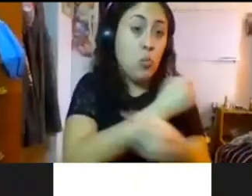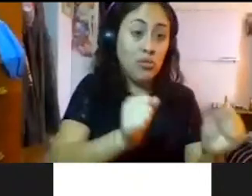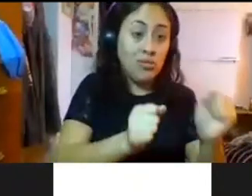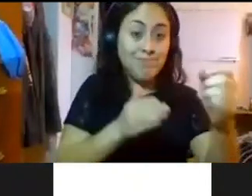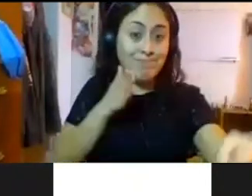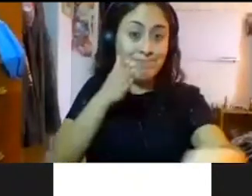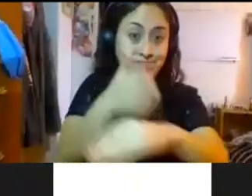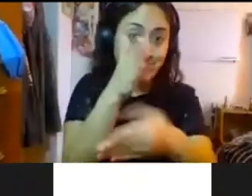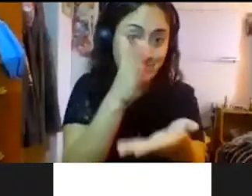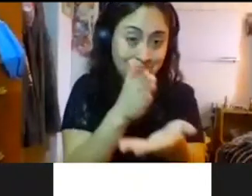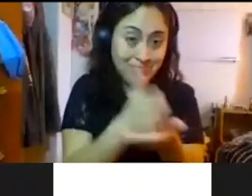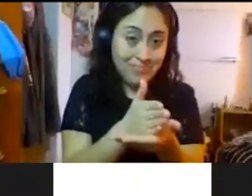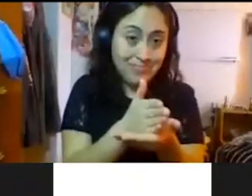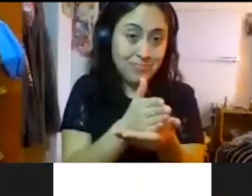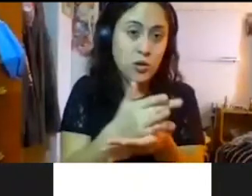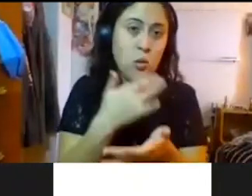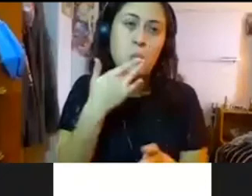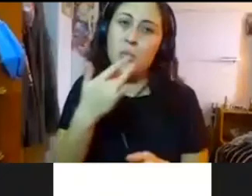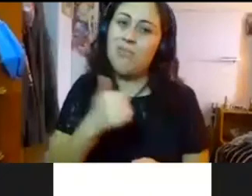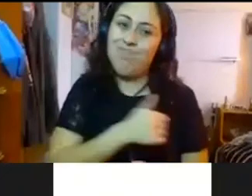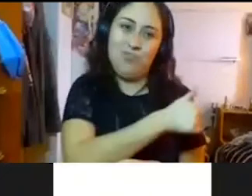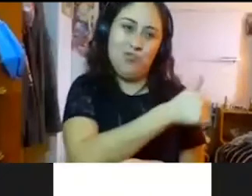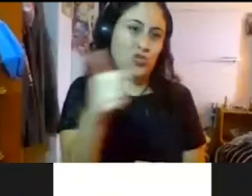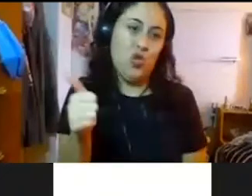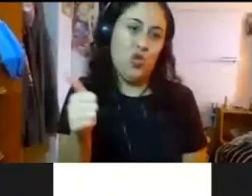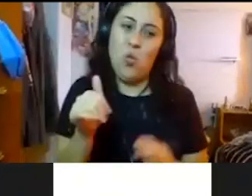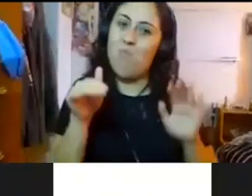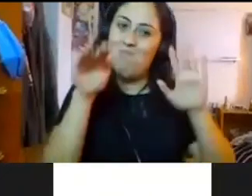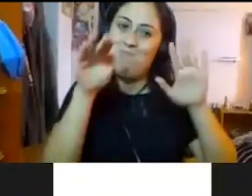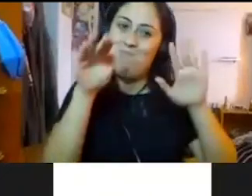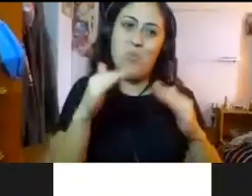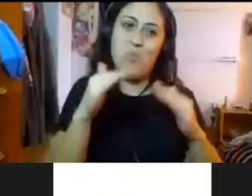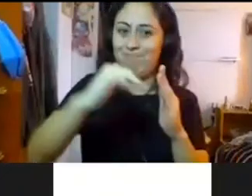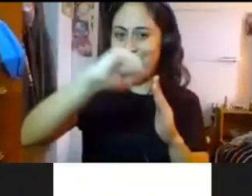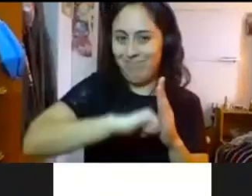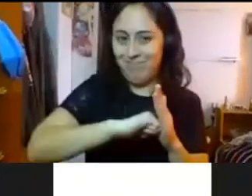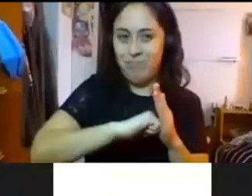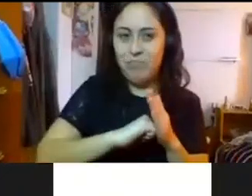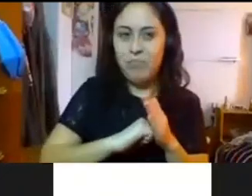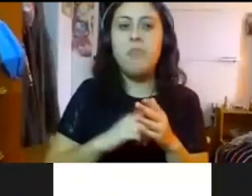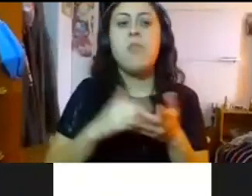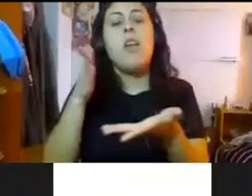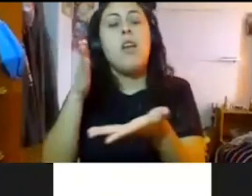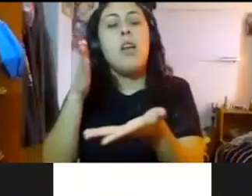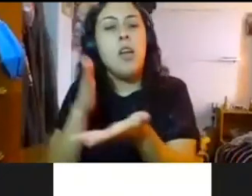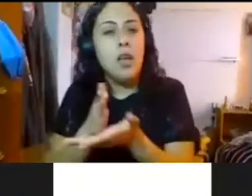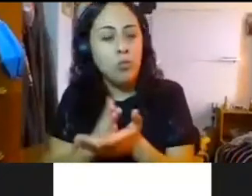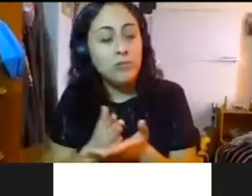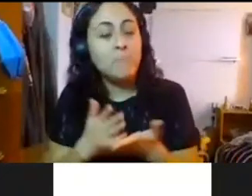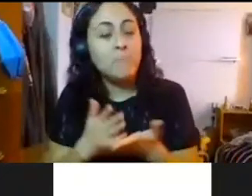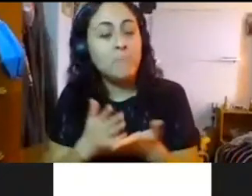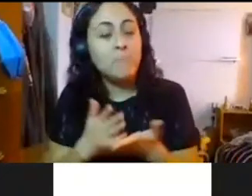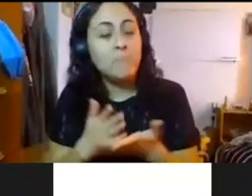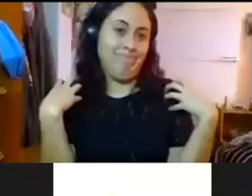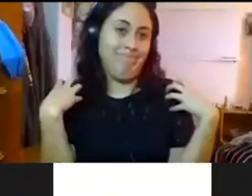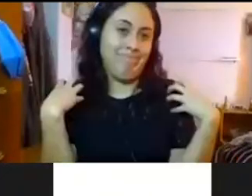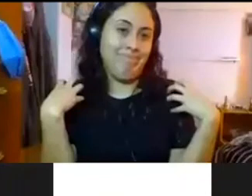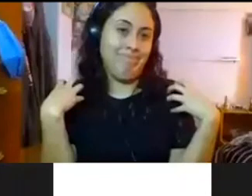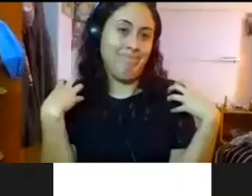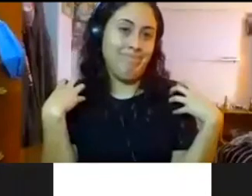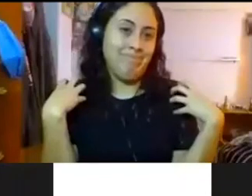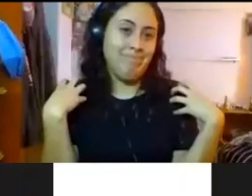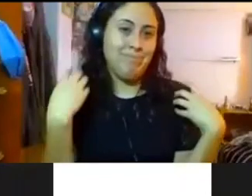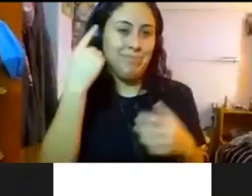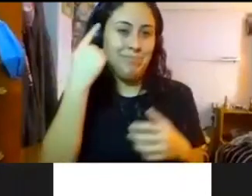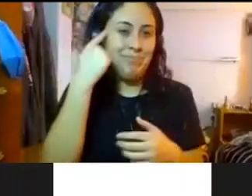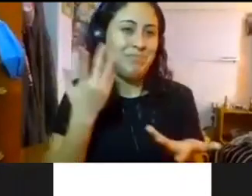educativas, porque todos nos encontramos en esta situación de cuarentena, la comunidad educativa, entonces trajimos un poquito de esa comunidad a